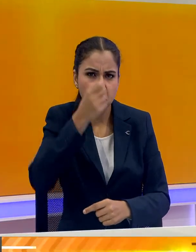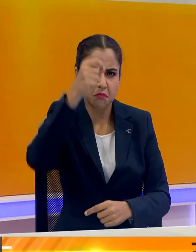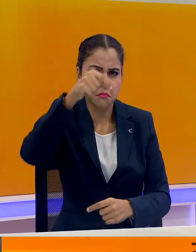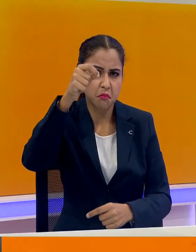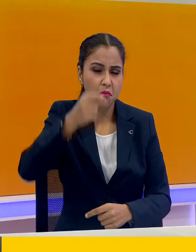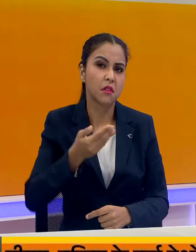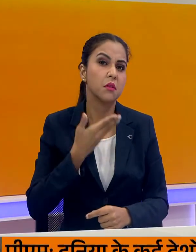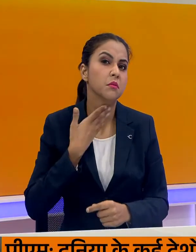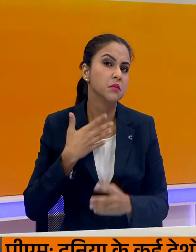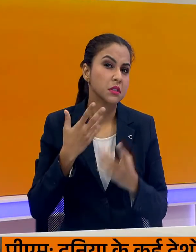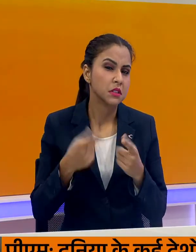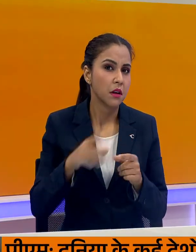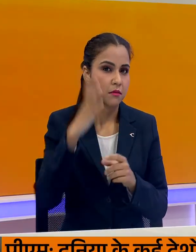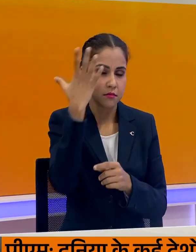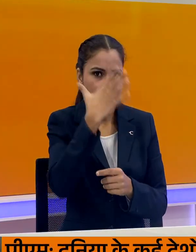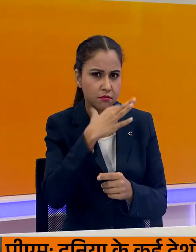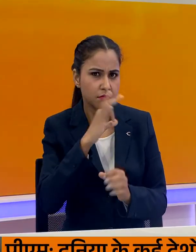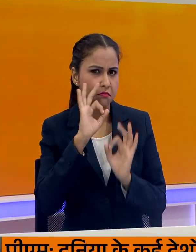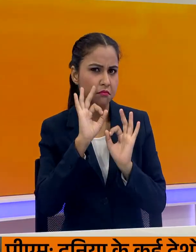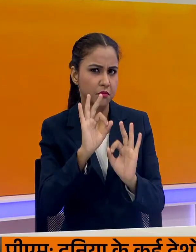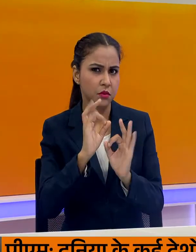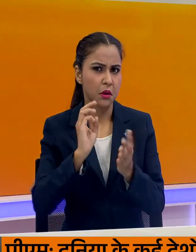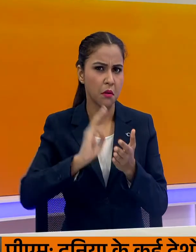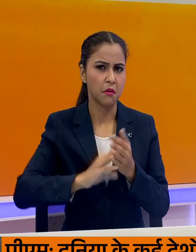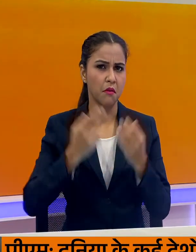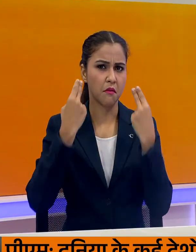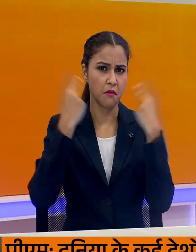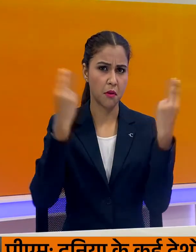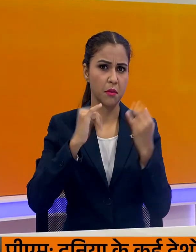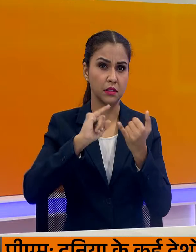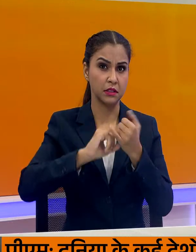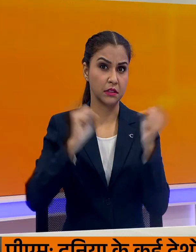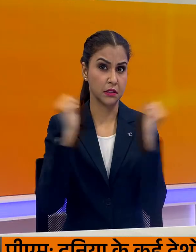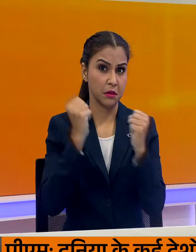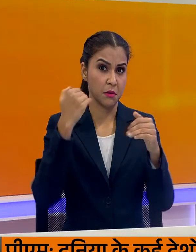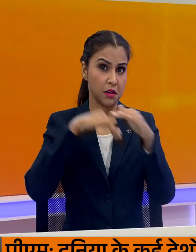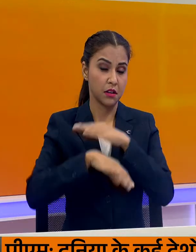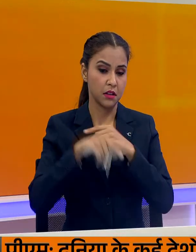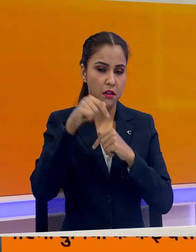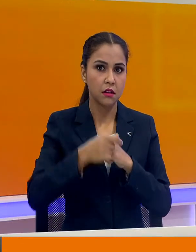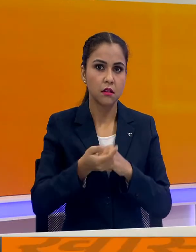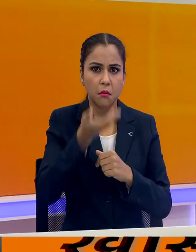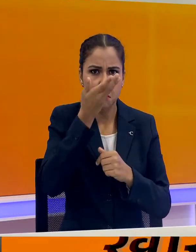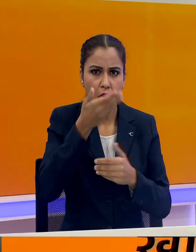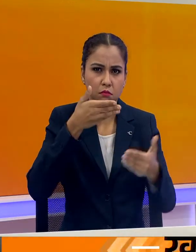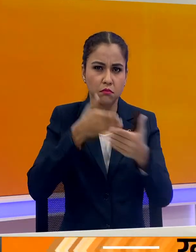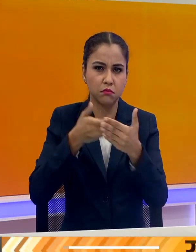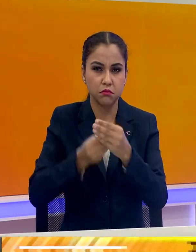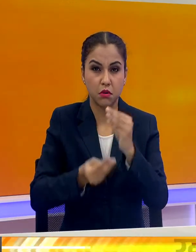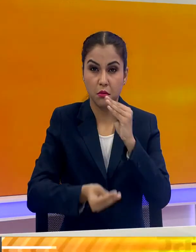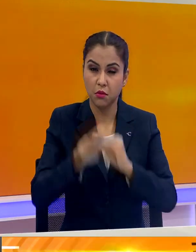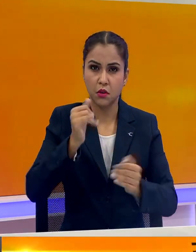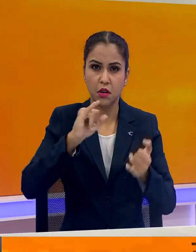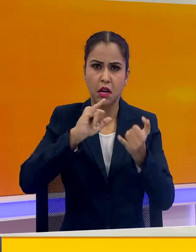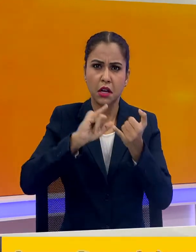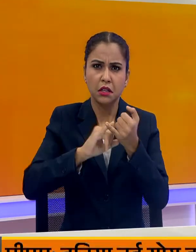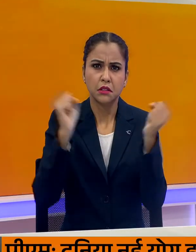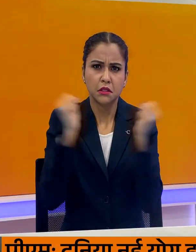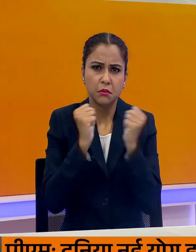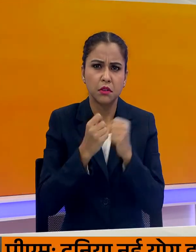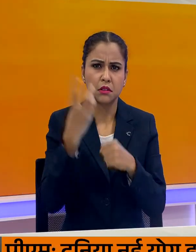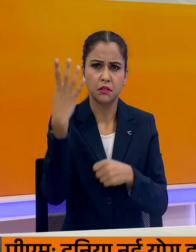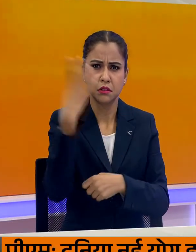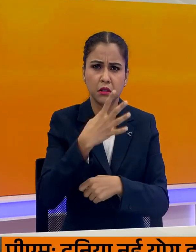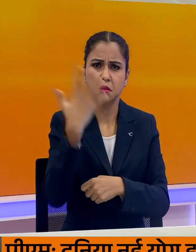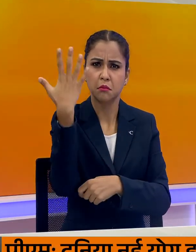हैं। अपनी खूबसूरती के लिए दुनिया भर में मशहूर शिमला भी इन दिनों जल संकट से जूझ रहा है। शिमला में 4-5 दिन